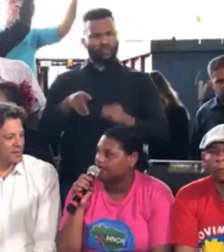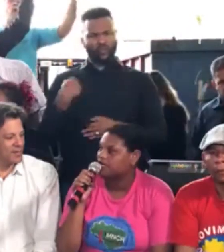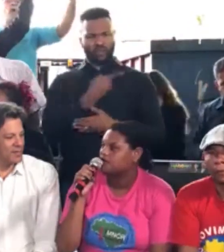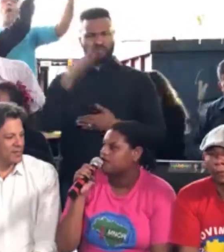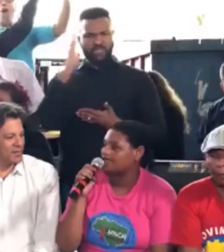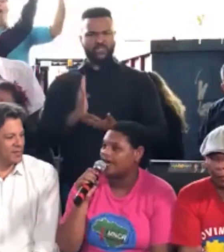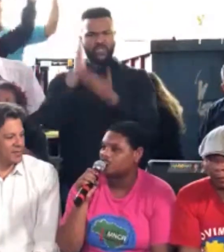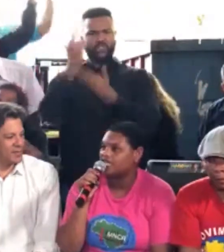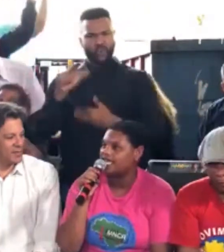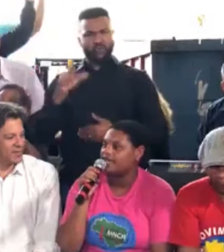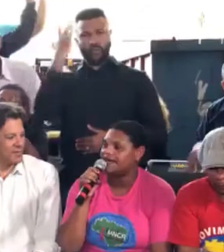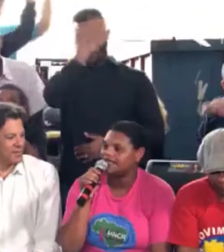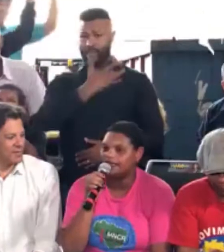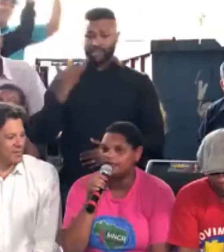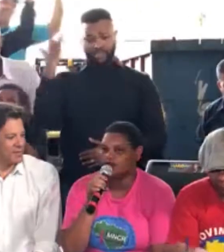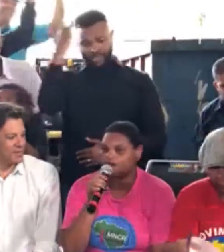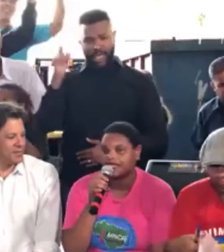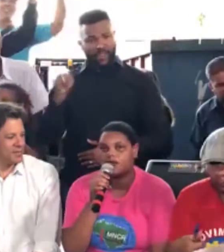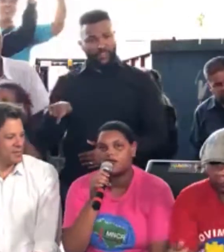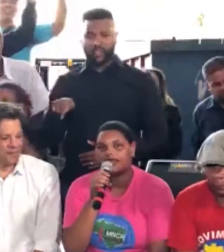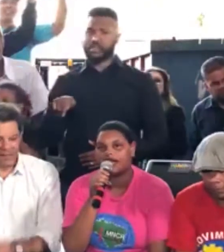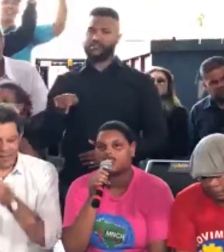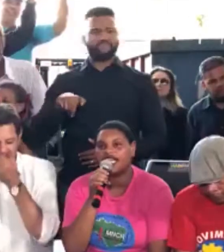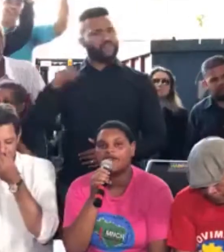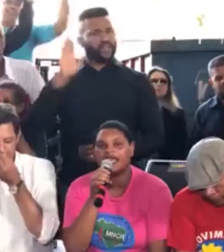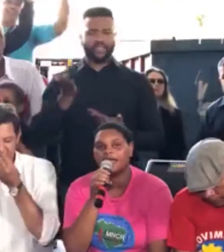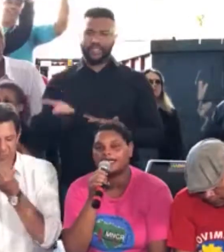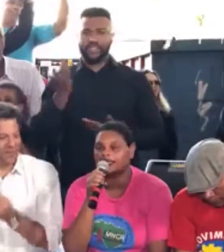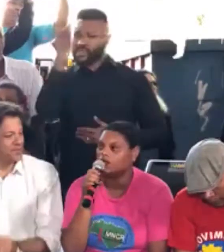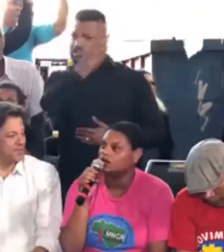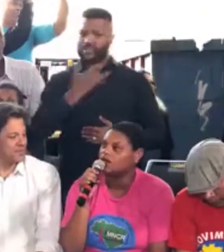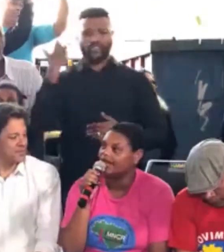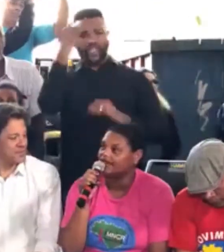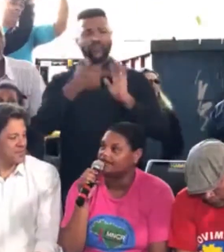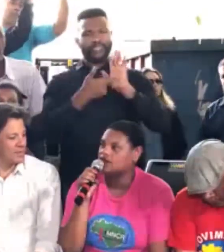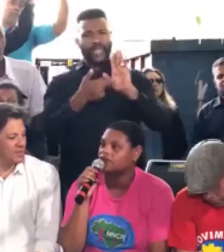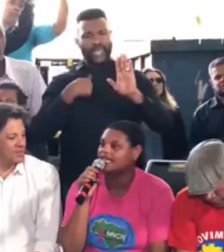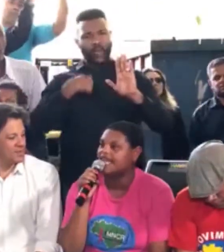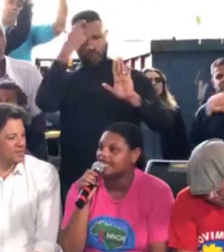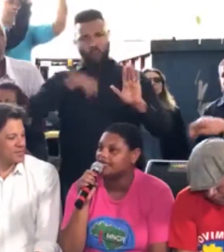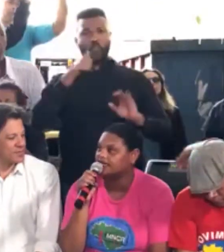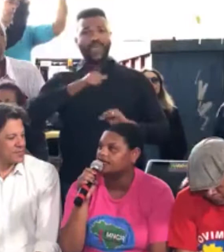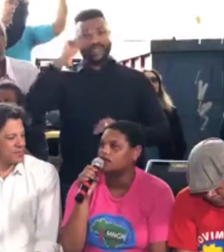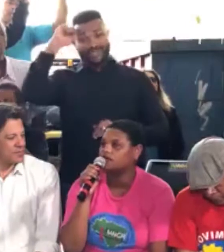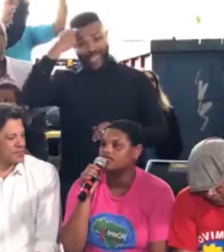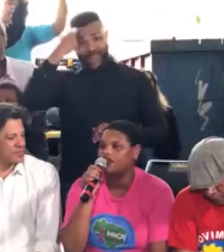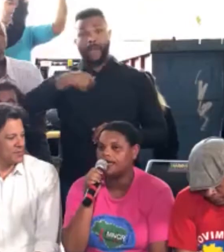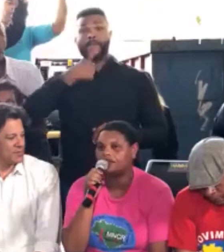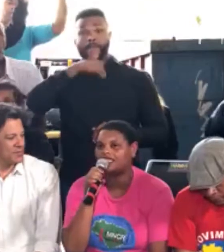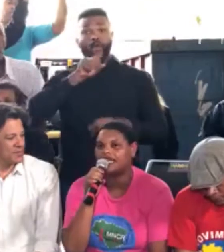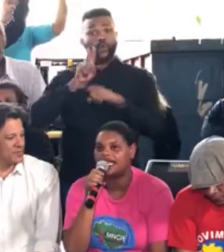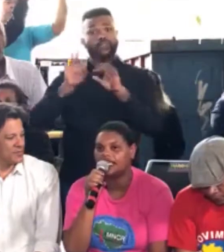Brasil. O Haddad, ele é mais que isso. O Haddad, ele me representa enquanto mulher negra, enquanto mãe